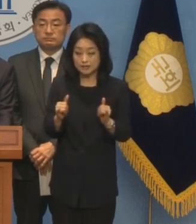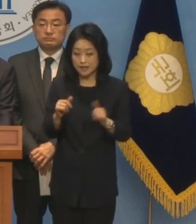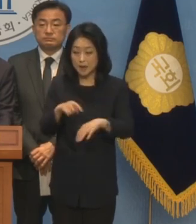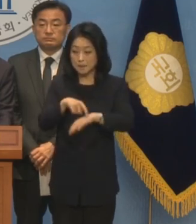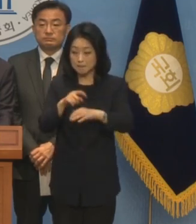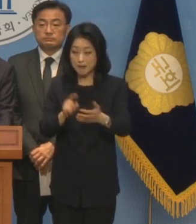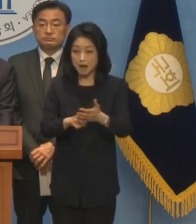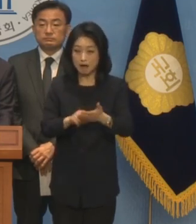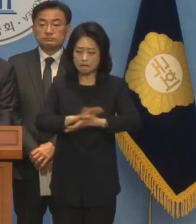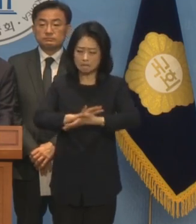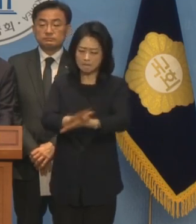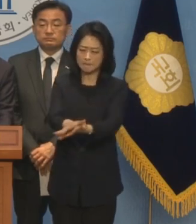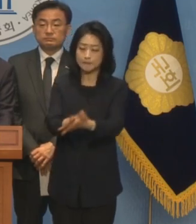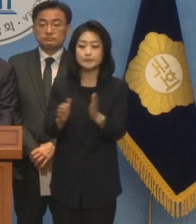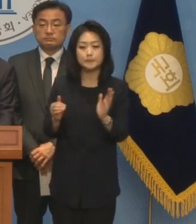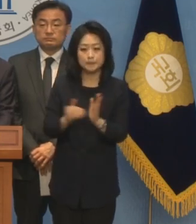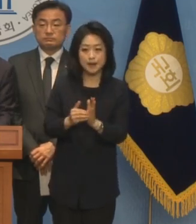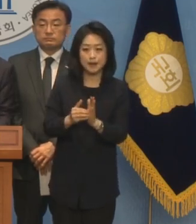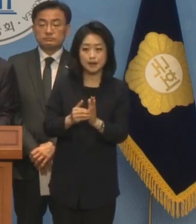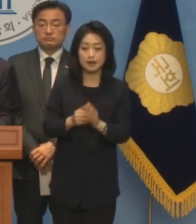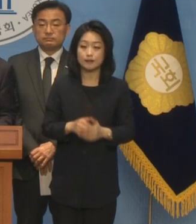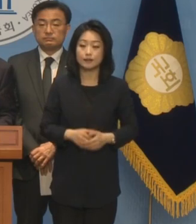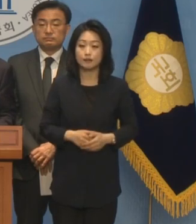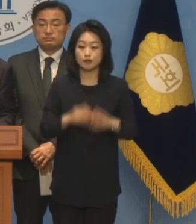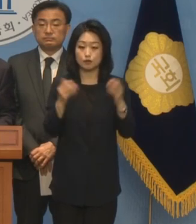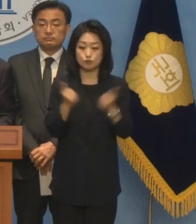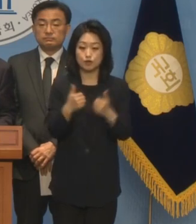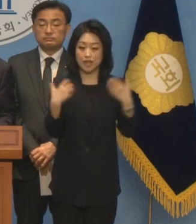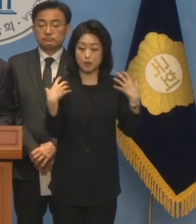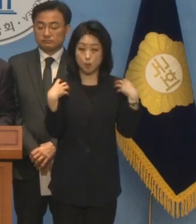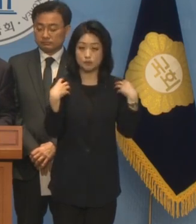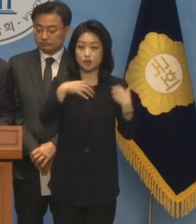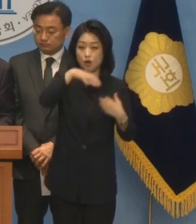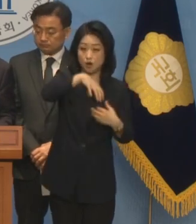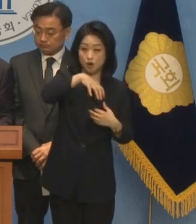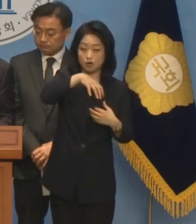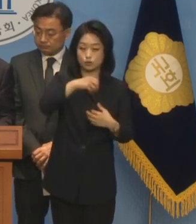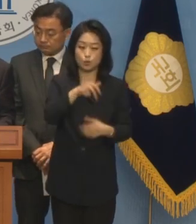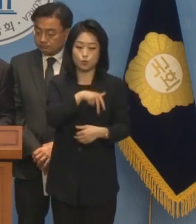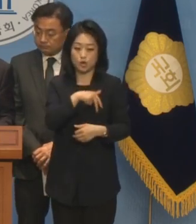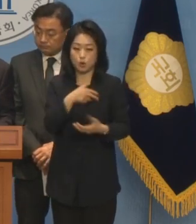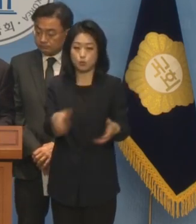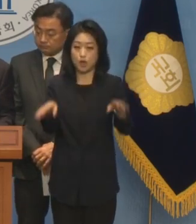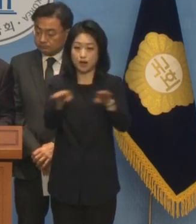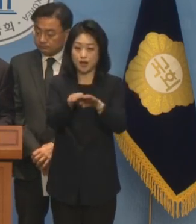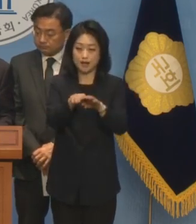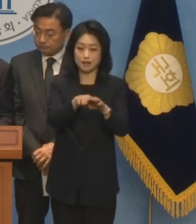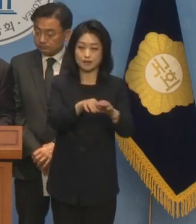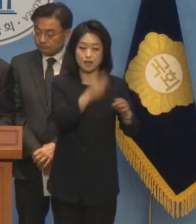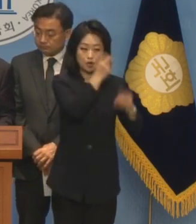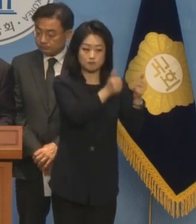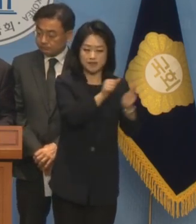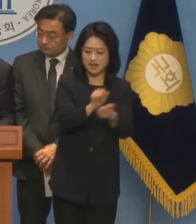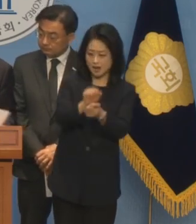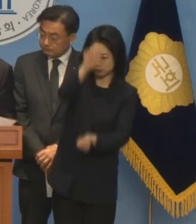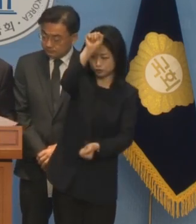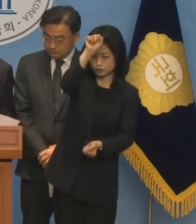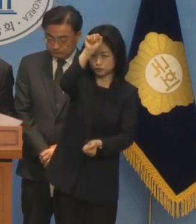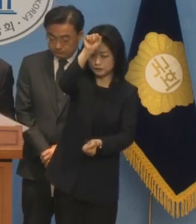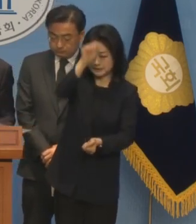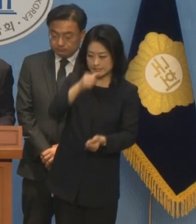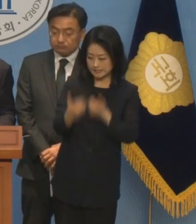공격당하고 능멸 당했습니다 국회 본청과 의원회관은 압수색 영장을 내세운 검찰의